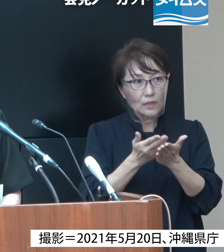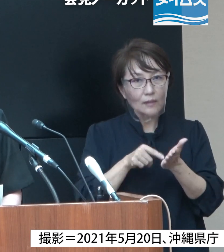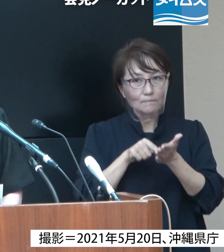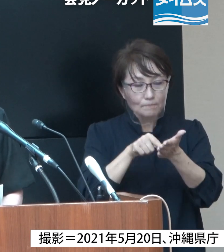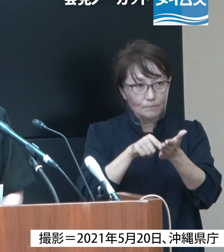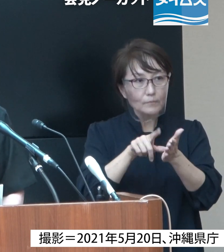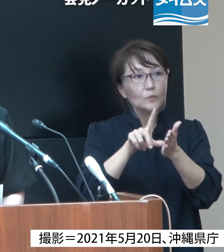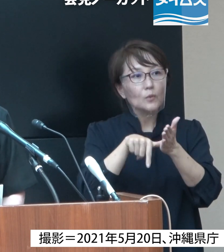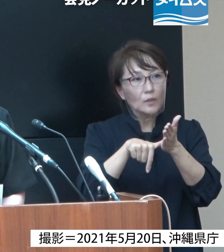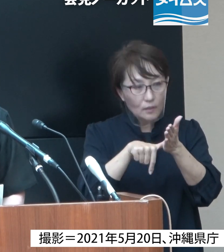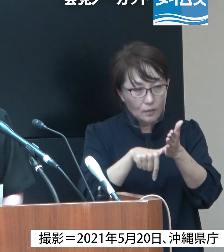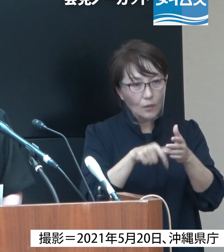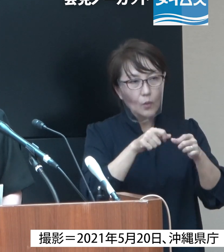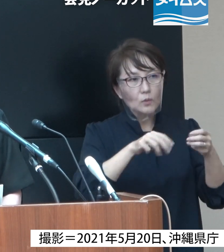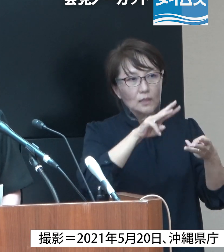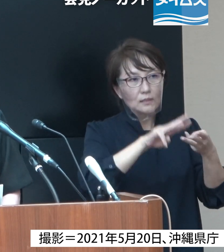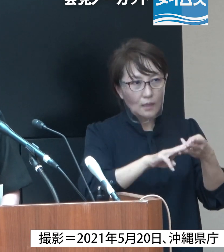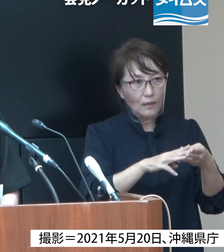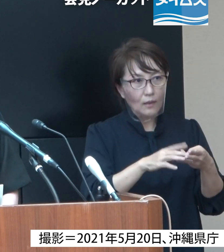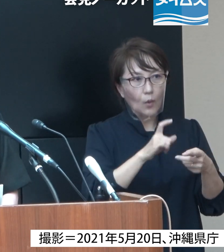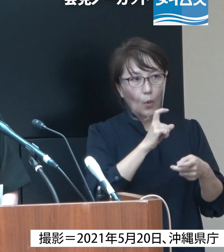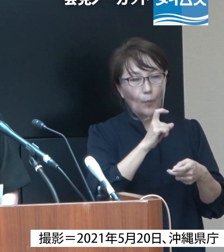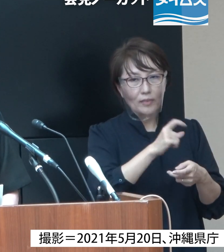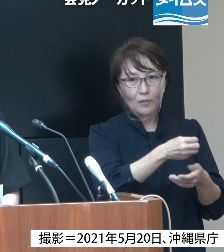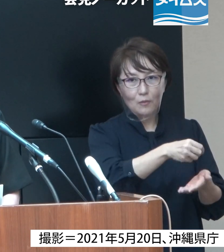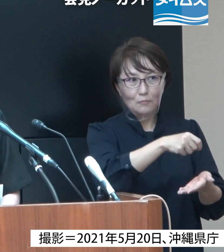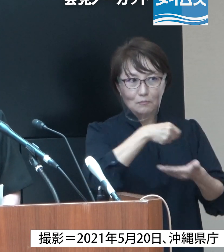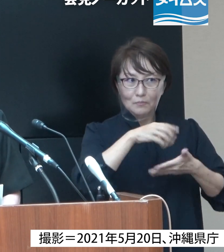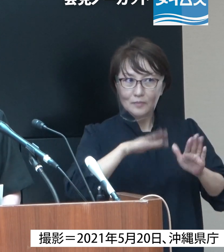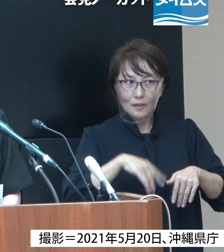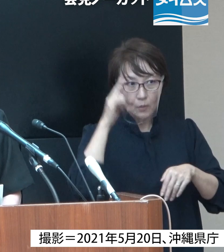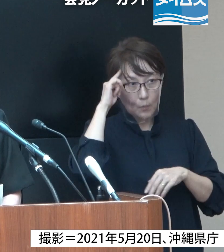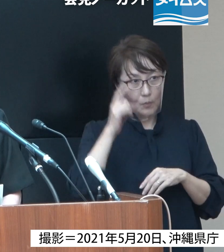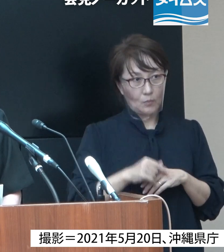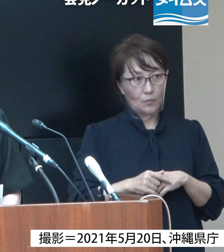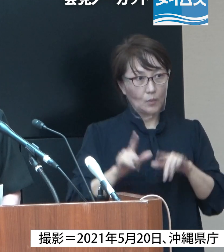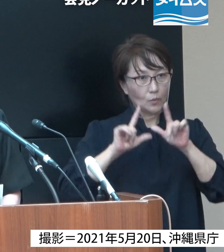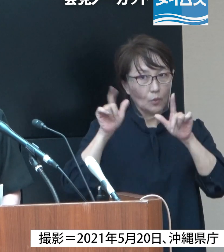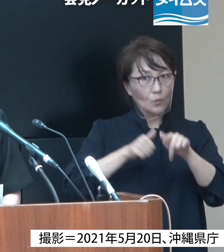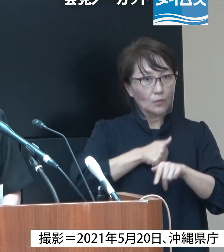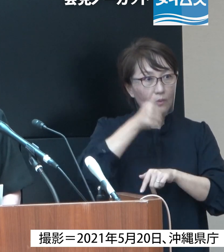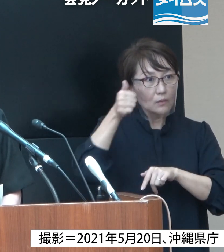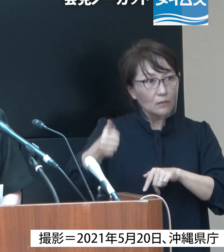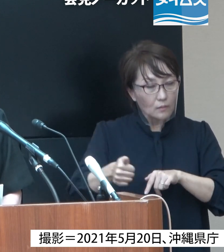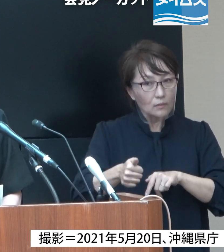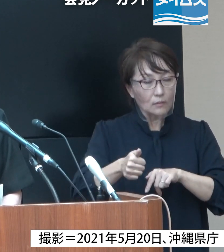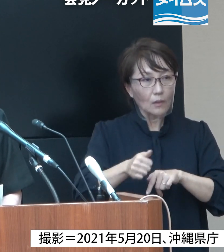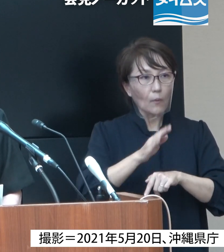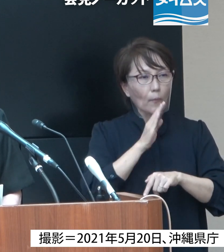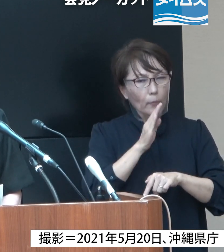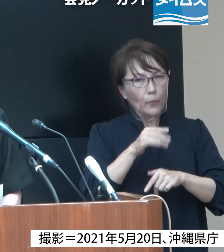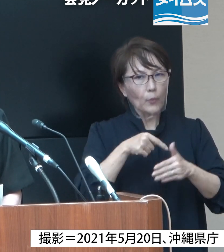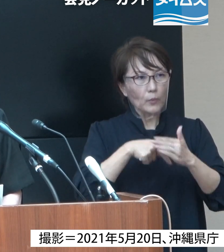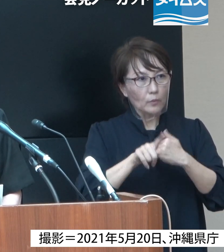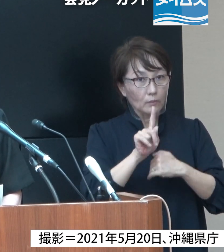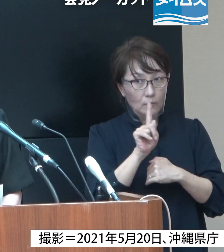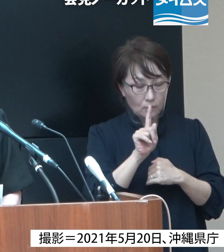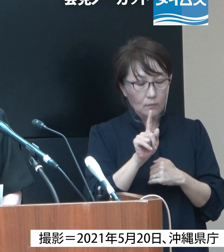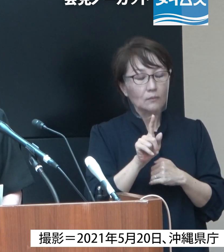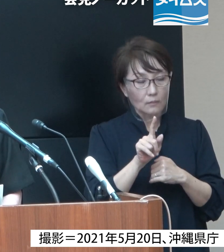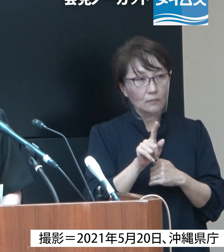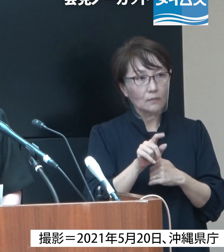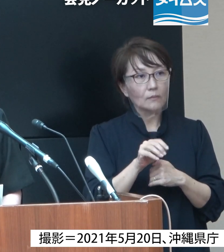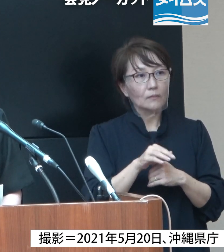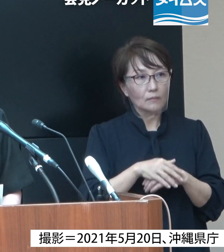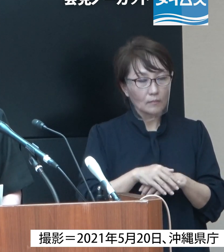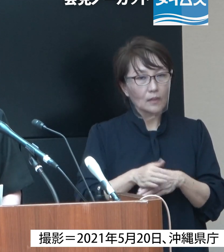あのコロナに関する発言でしたけれども、実際のこの状況の本来の目的であるですね、進行計画について、まあ、要請を、まあ、